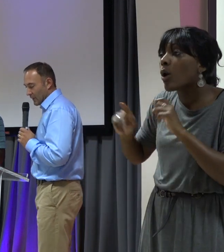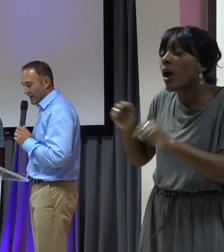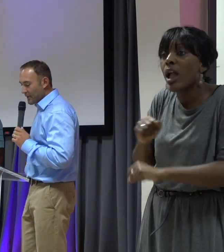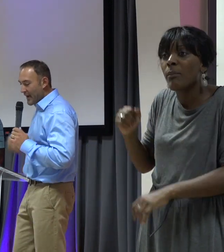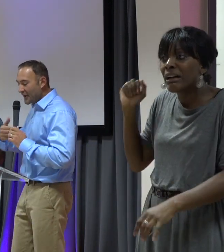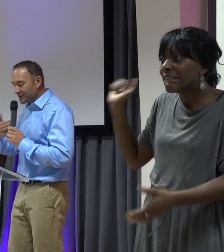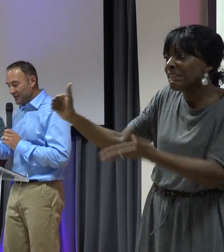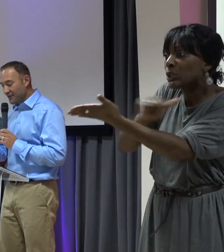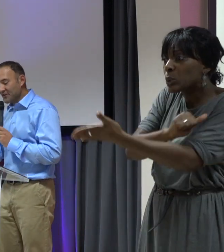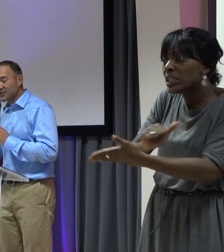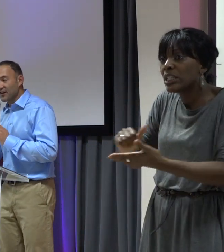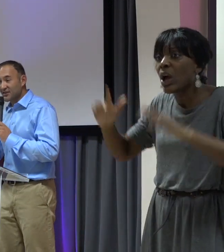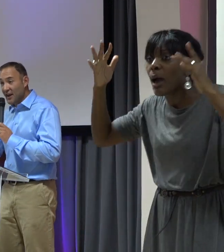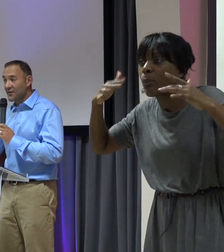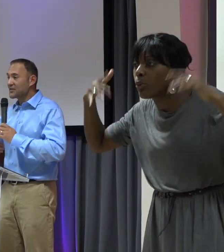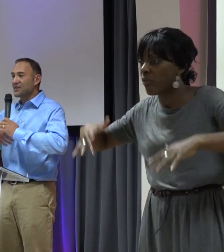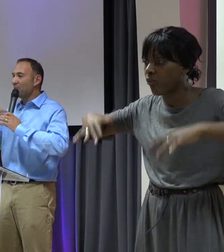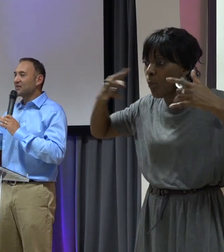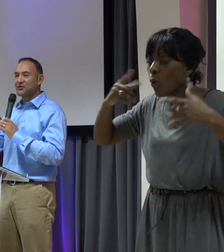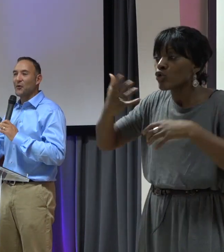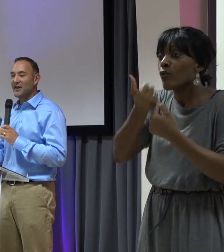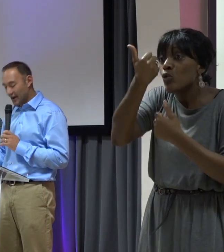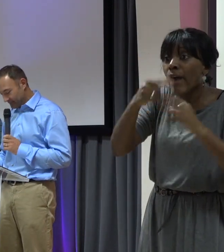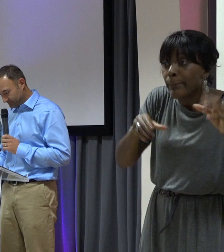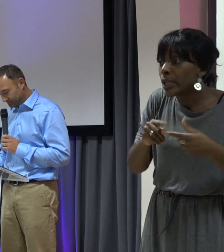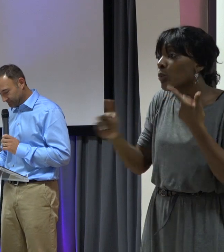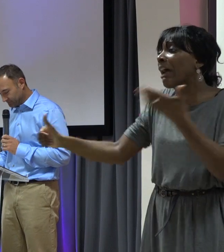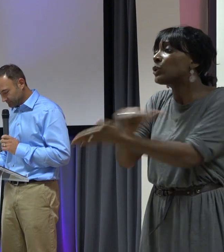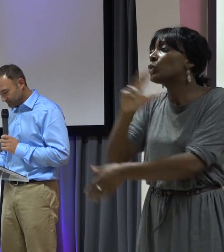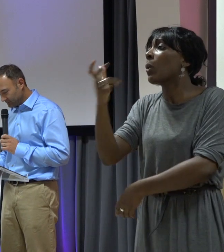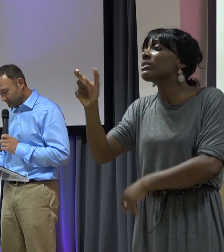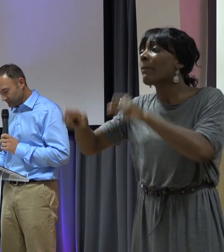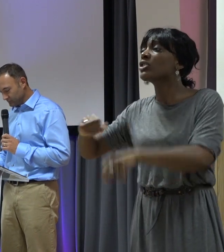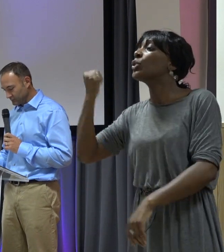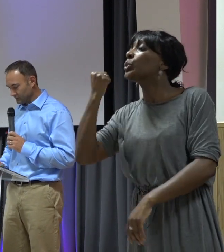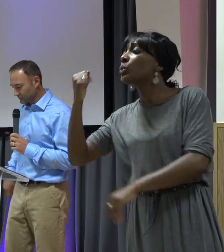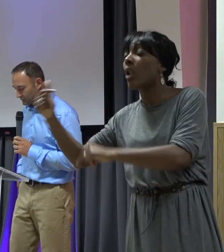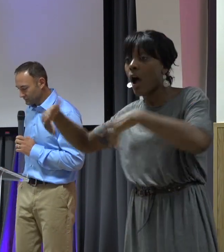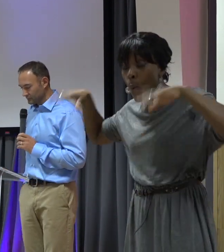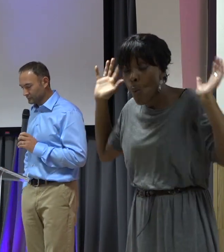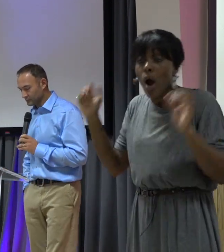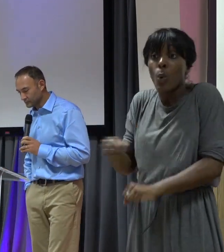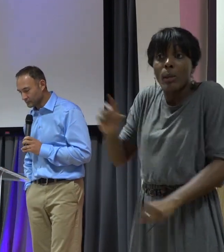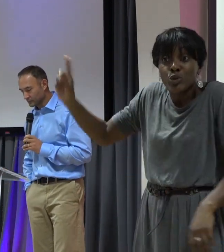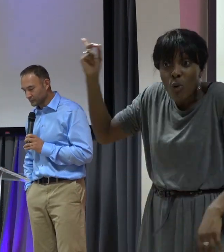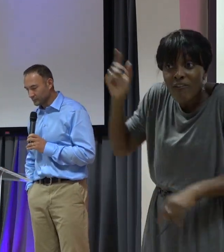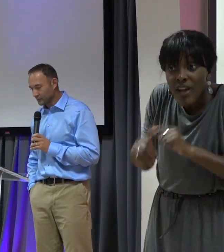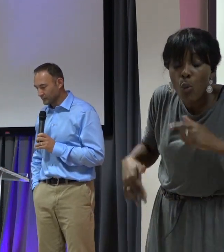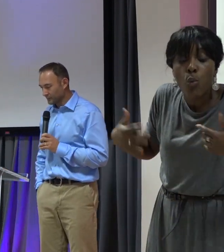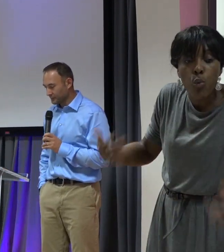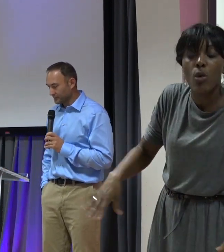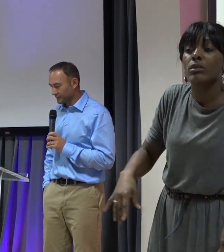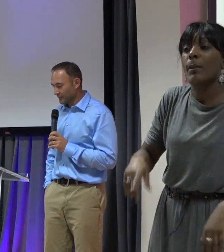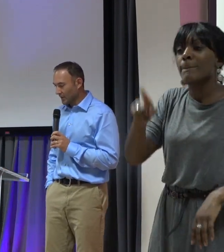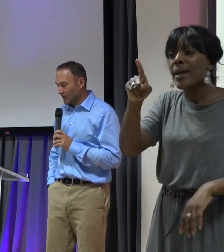détruire. But in the battle to defeat sin, this is the best story yet. Mais dans cette bataille pour vaincre le péché, voici